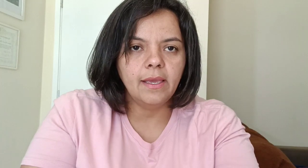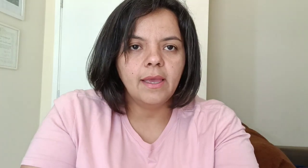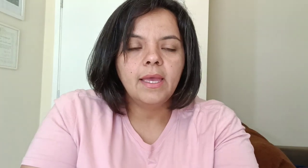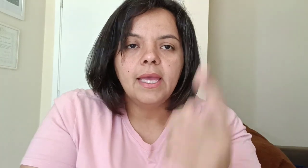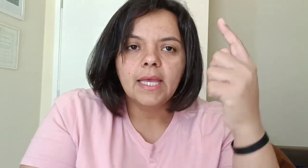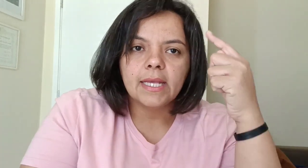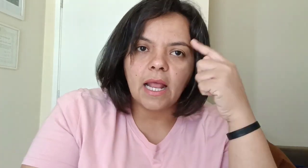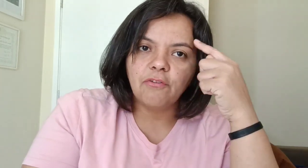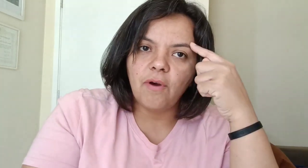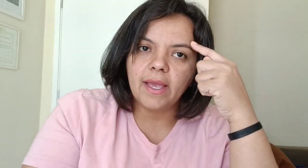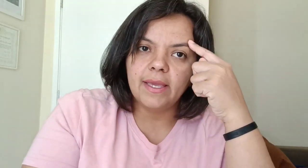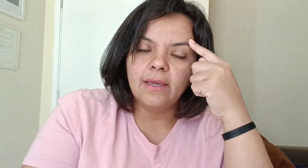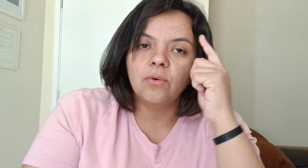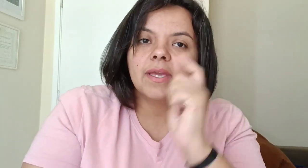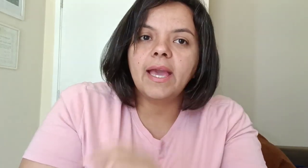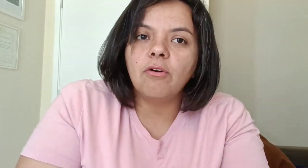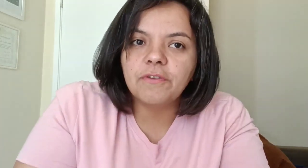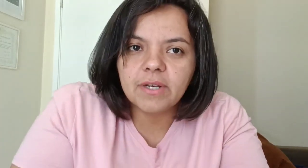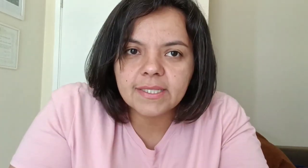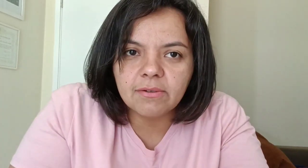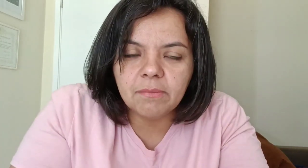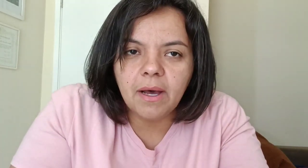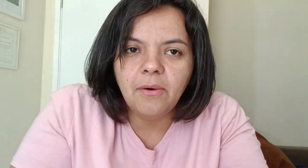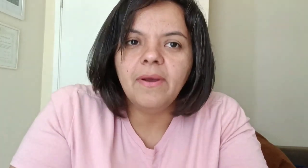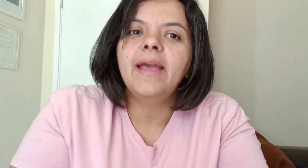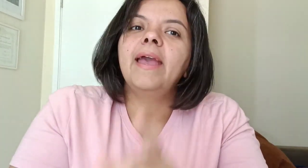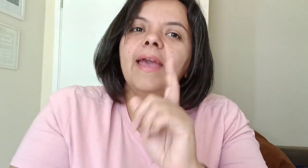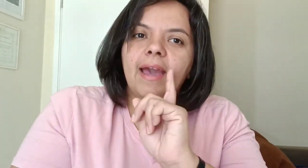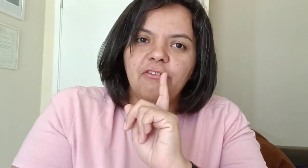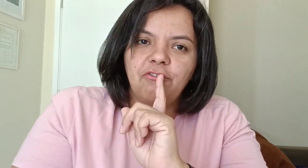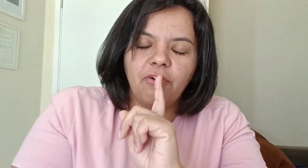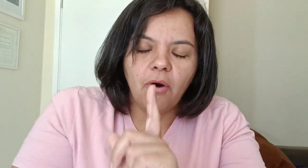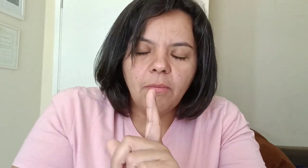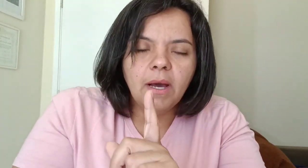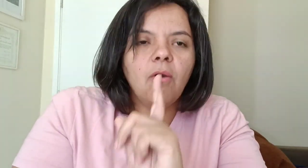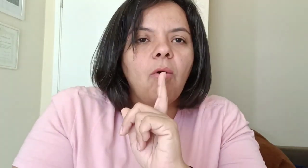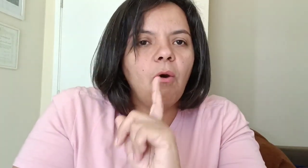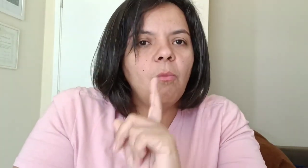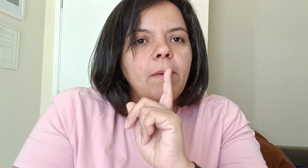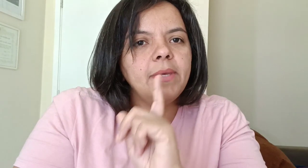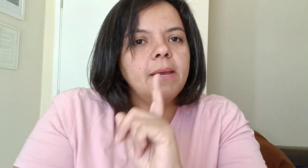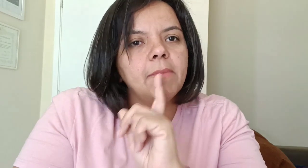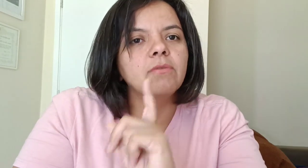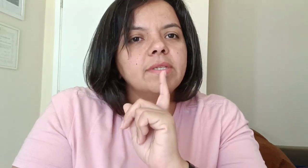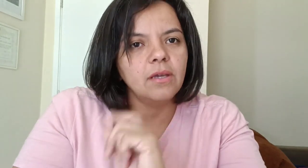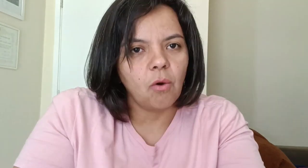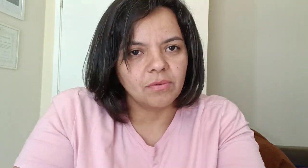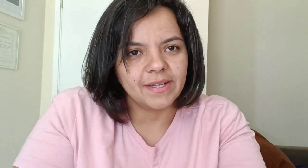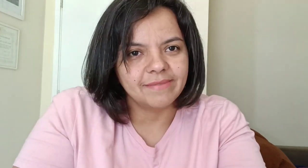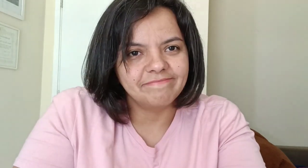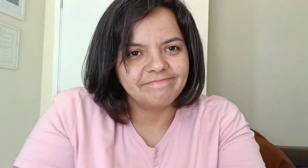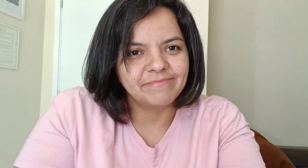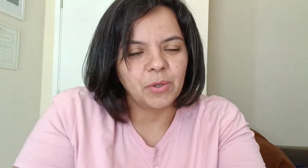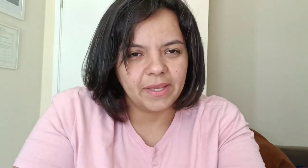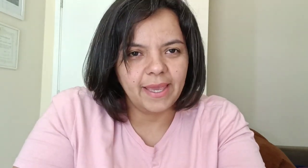ok? Gravou aí o que é configuração de mão? É a forma como a minha mão se encontra,